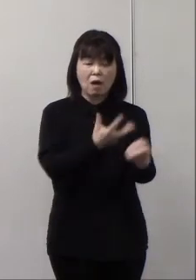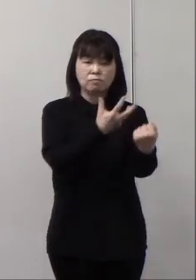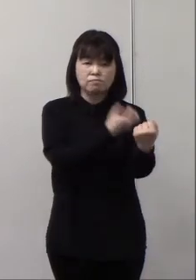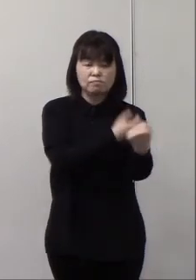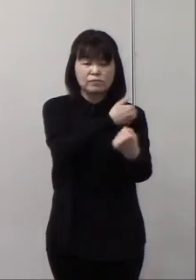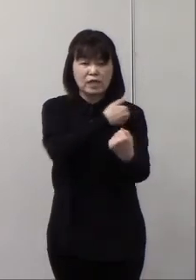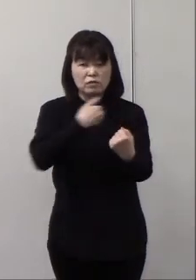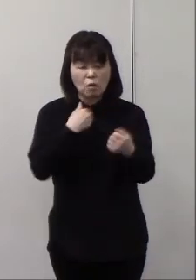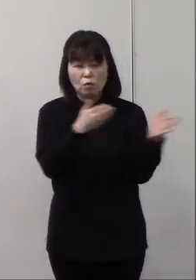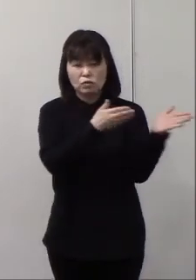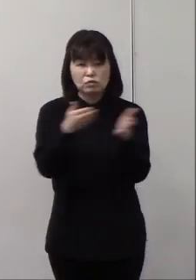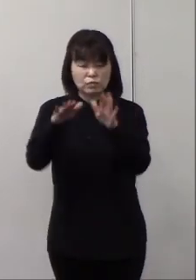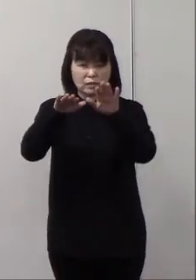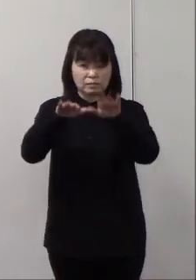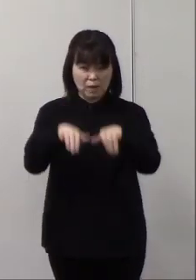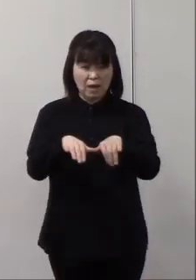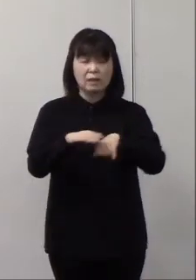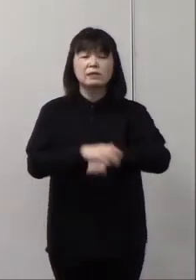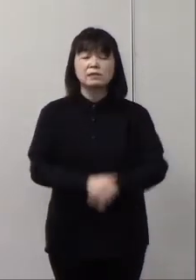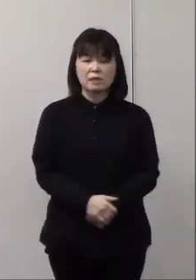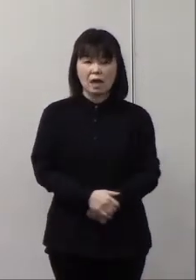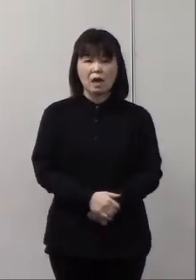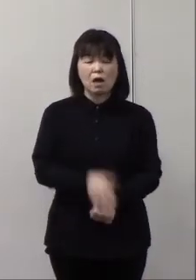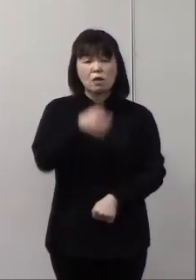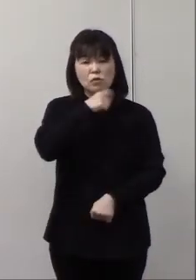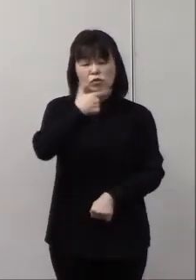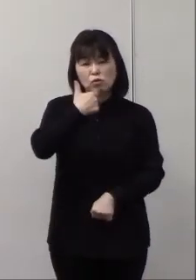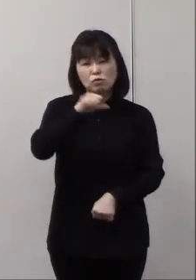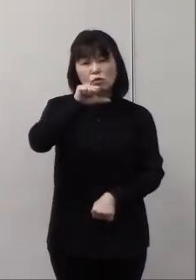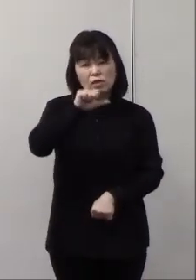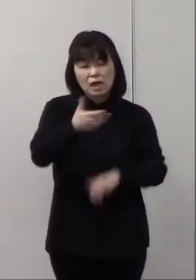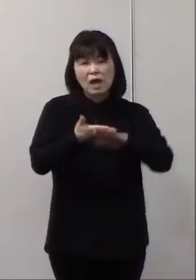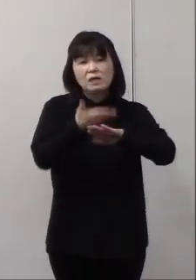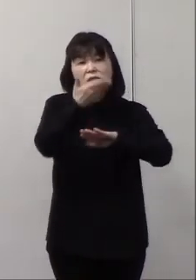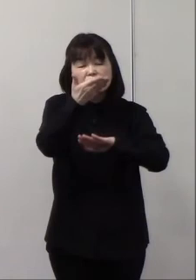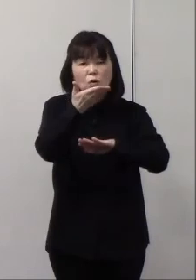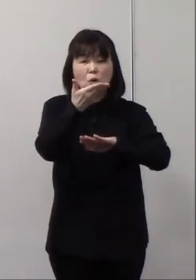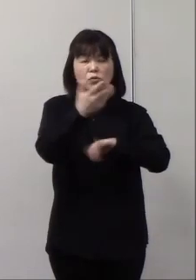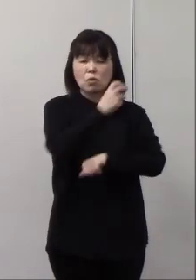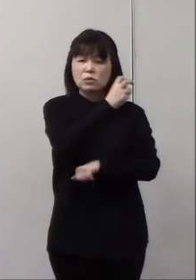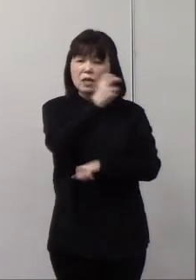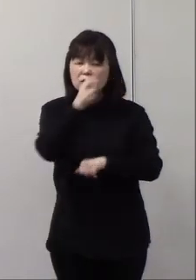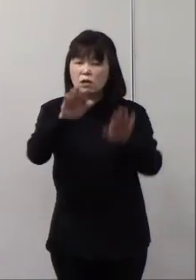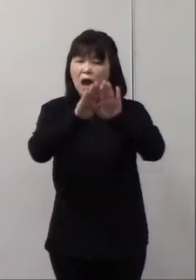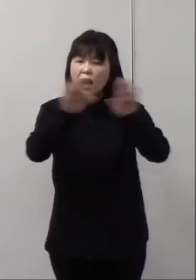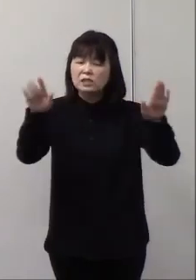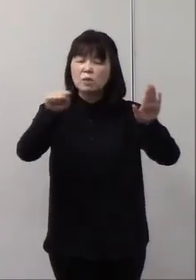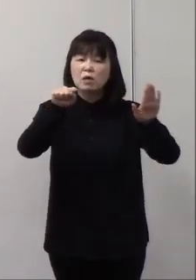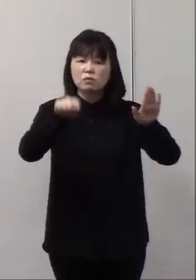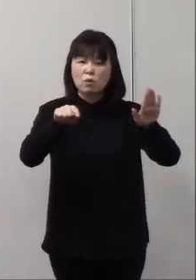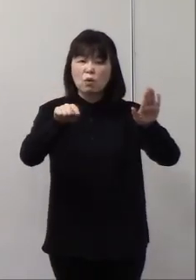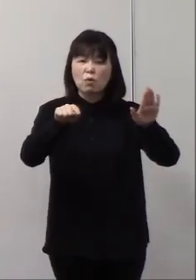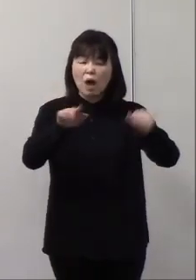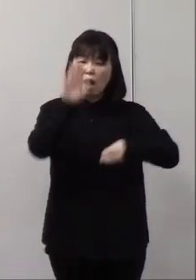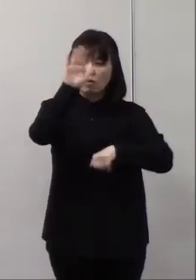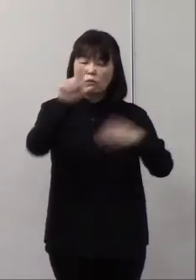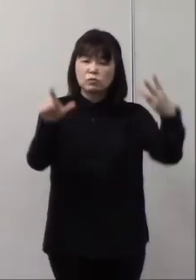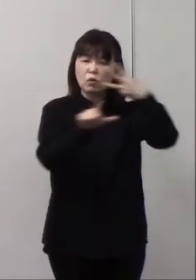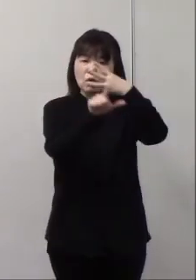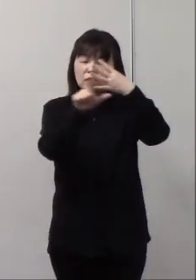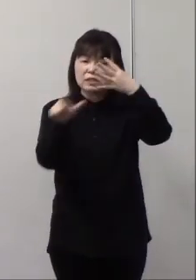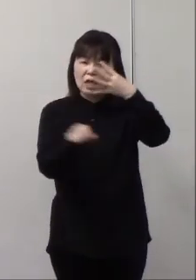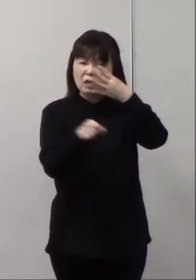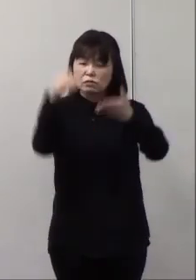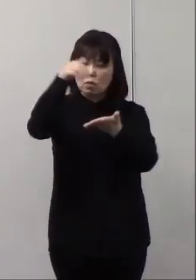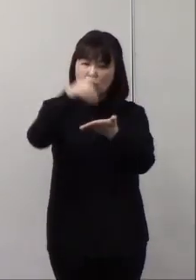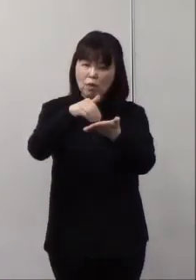ますと、65歳以上の接種も4月の後半にずれ込む、もしくはその5月というような